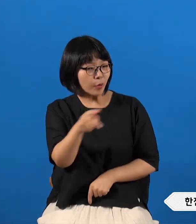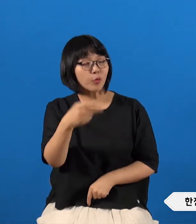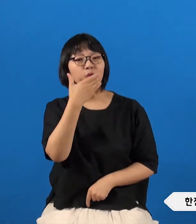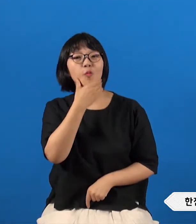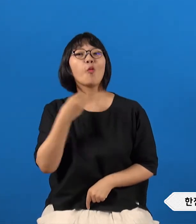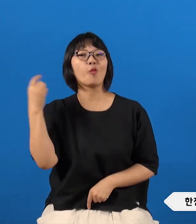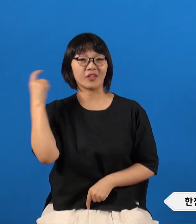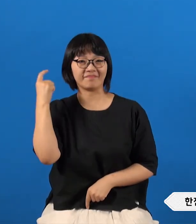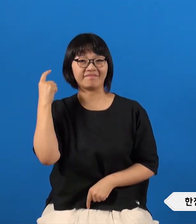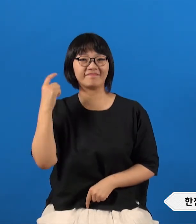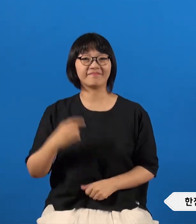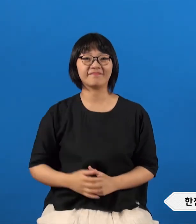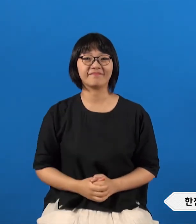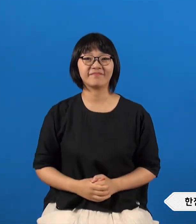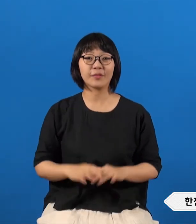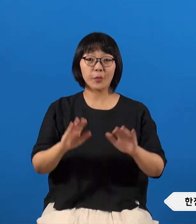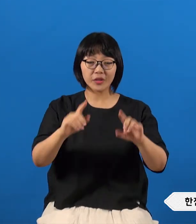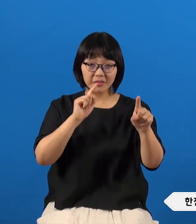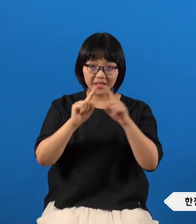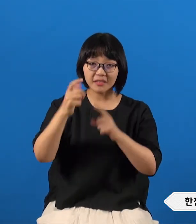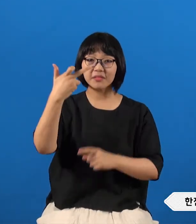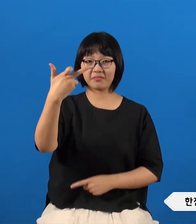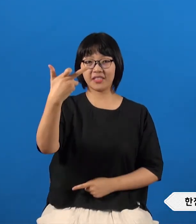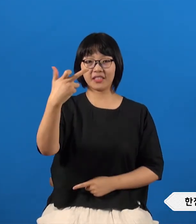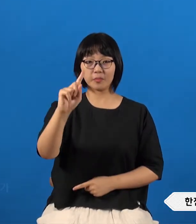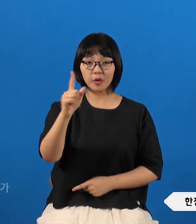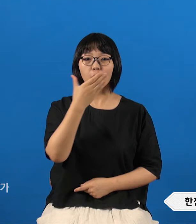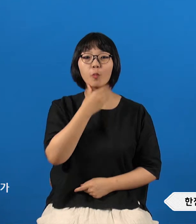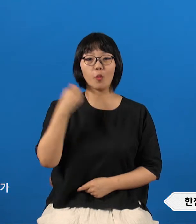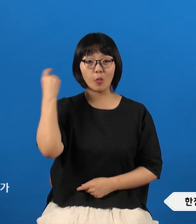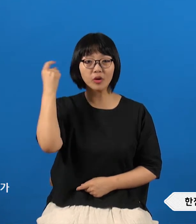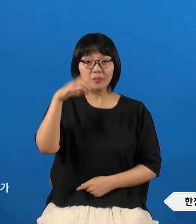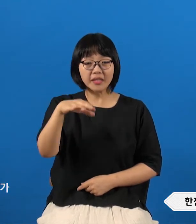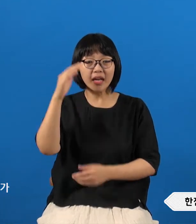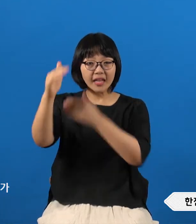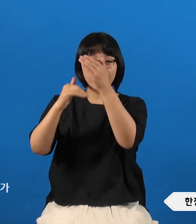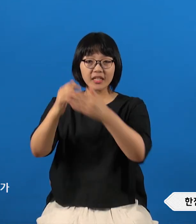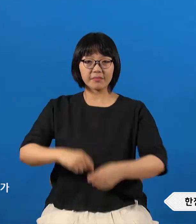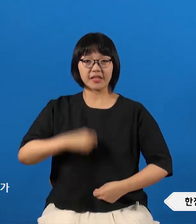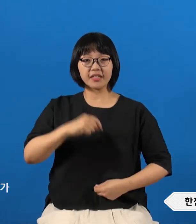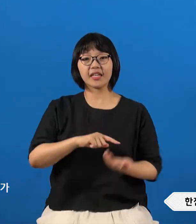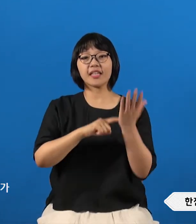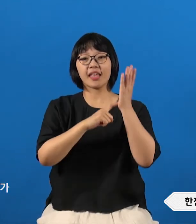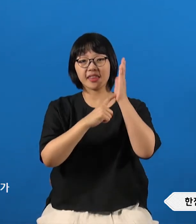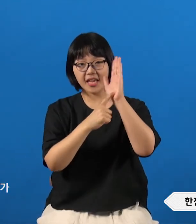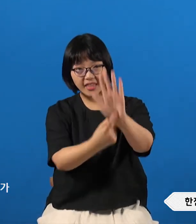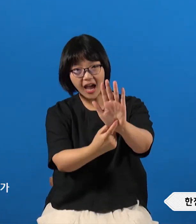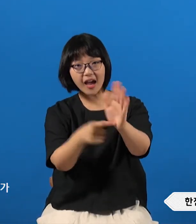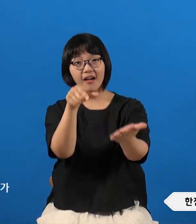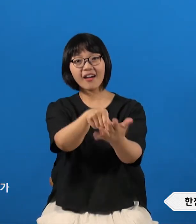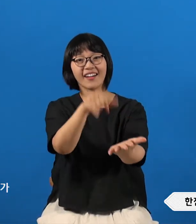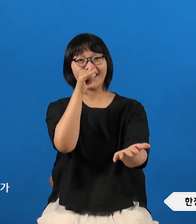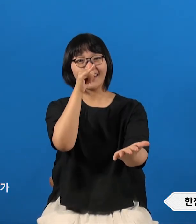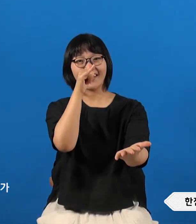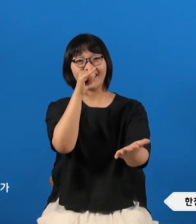그것이 복음입니다. 복음. 17절에 복음에는 하나님의 의가